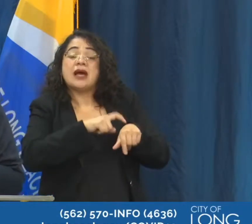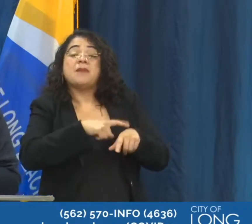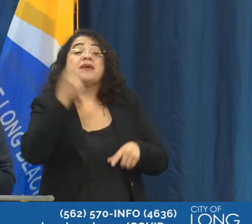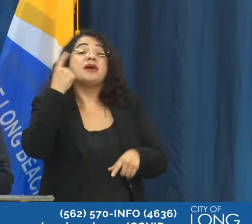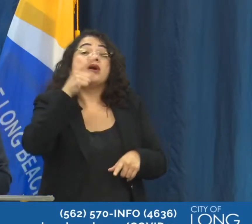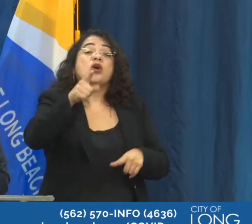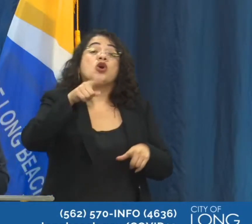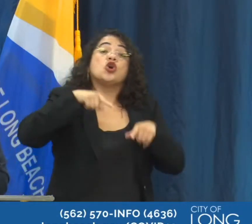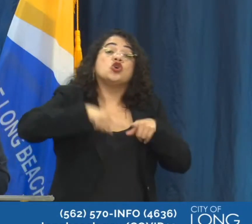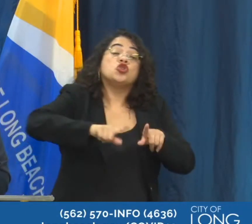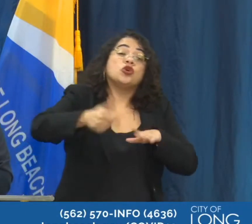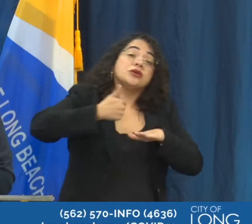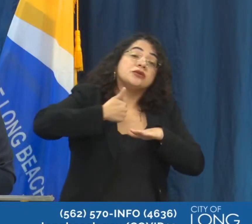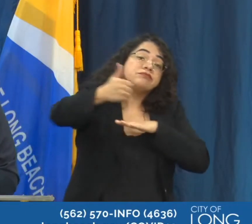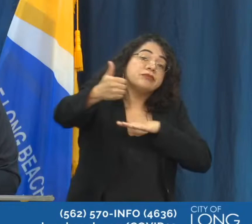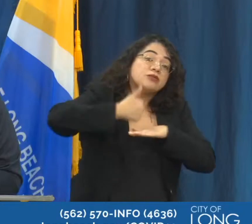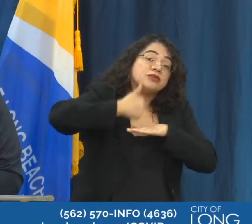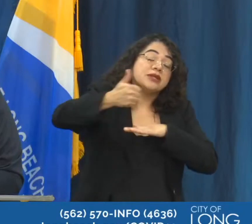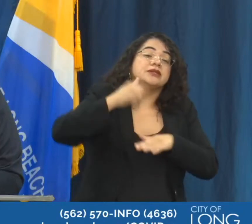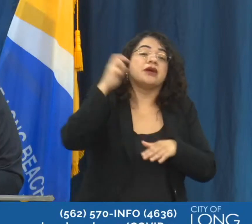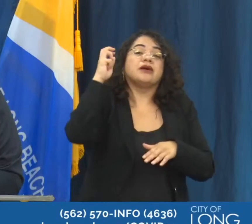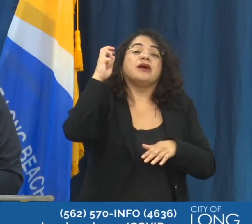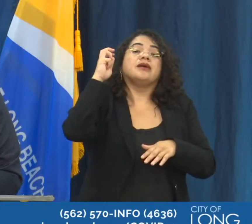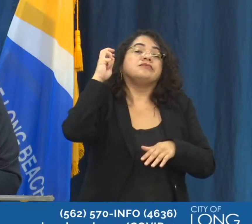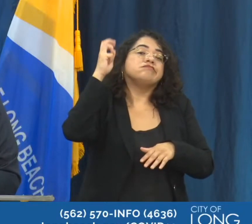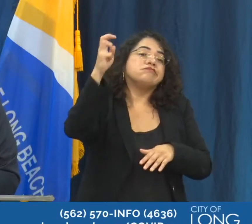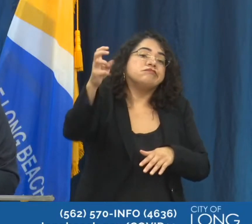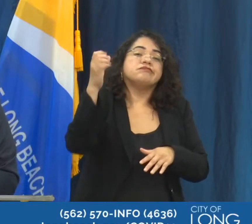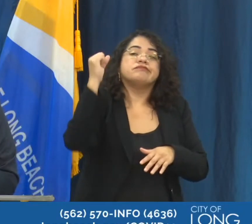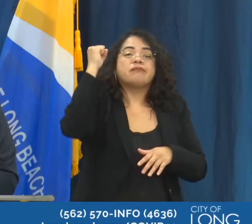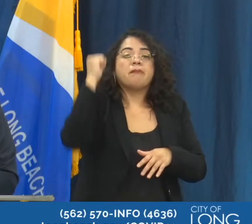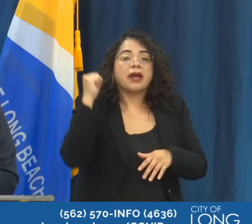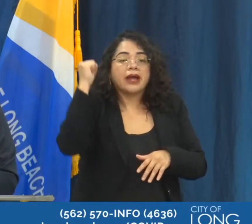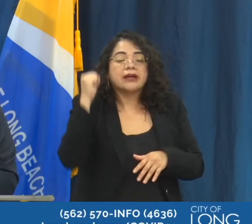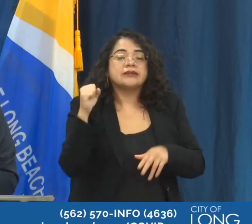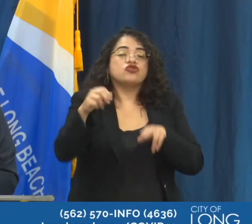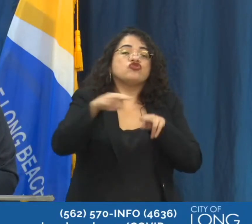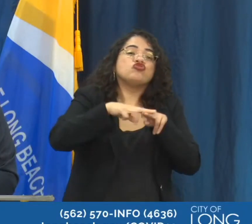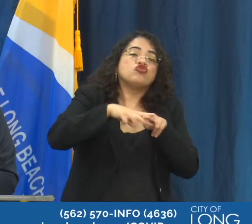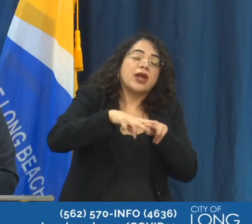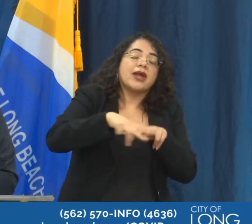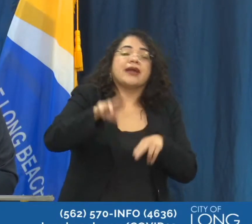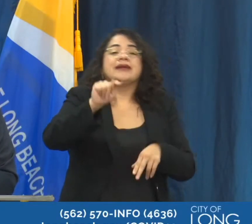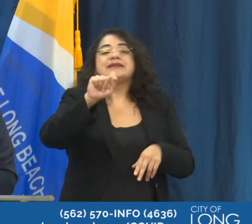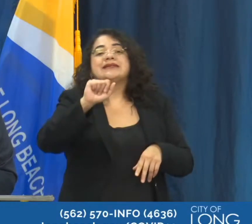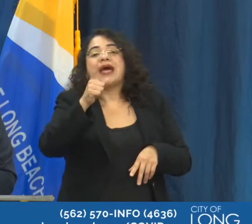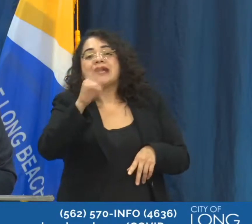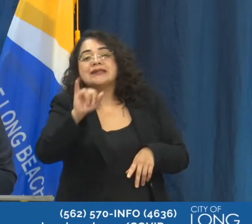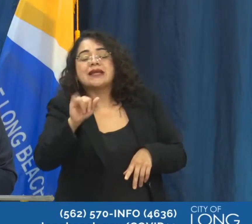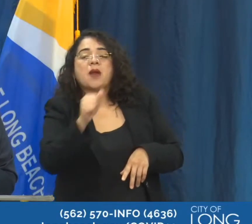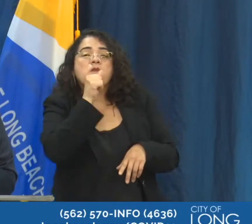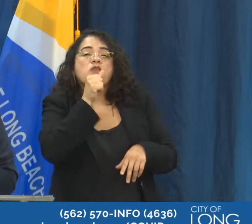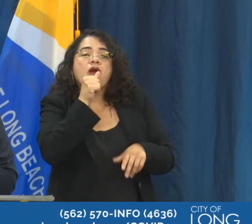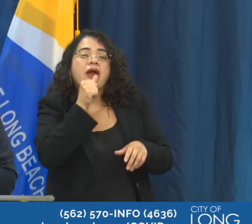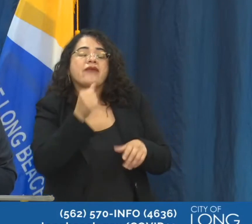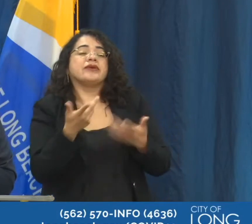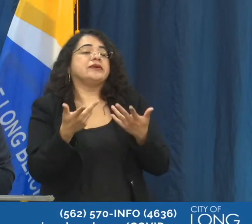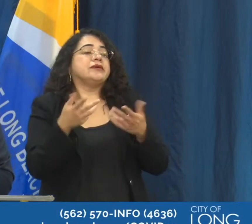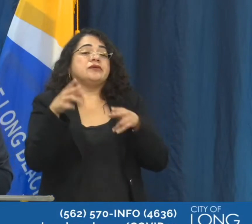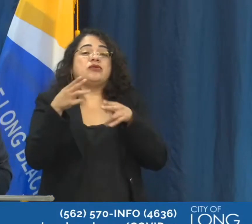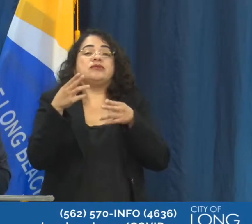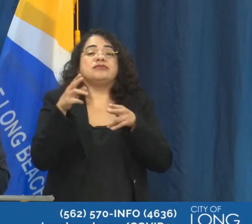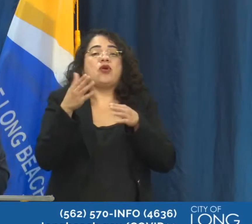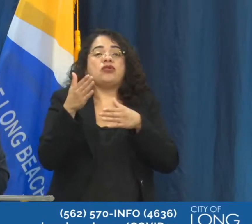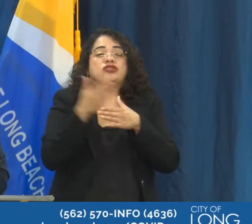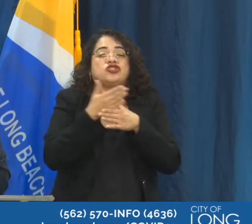también es importante tienen que usar las coberturas en taxis servicios de automóviles privados es cuanto sea que su el